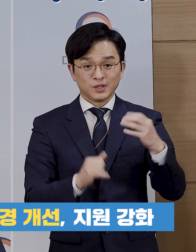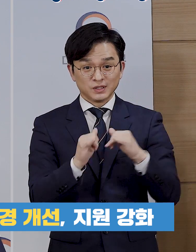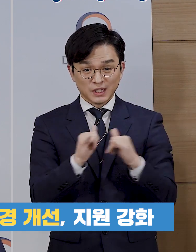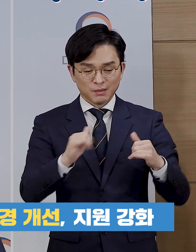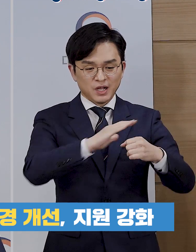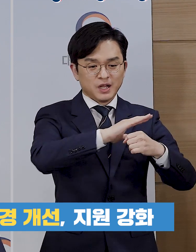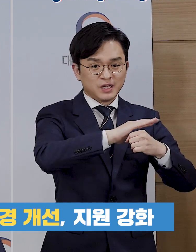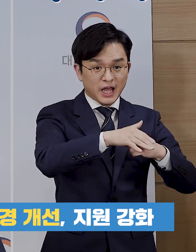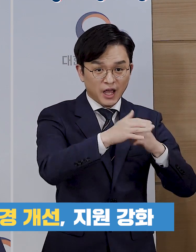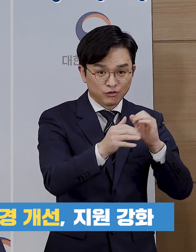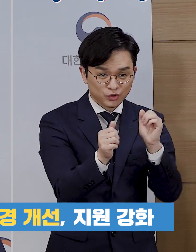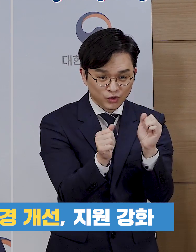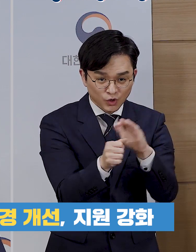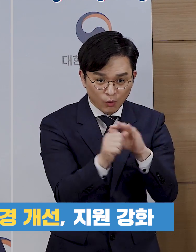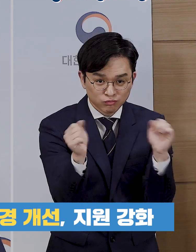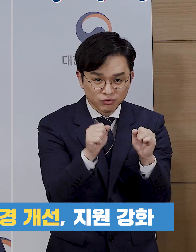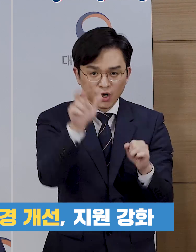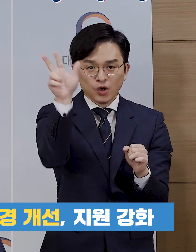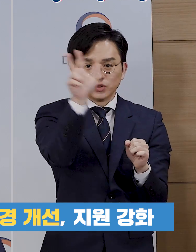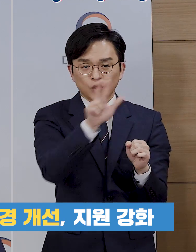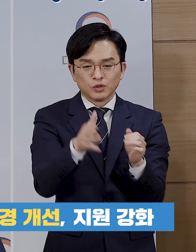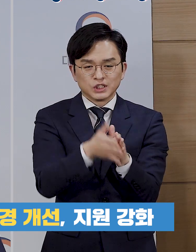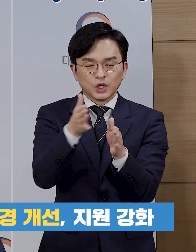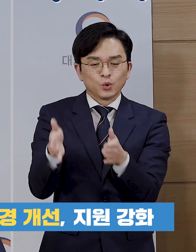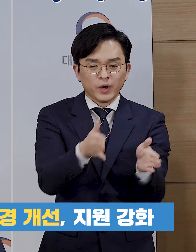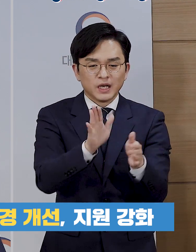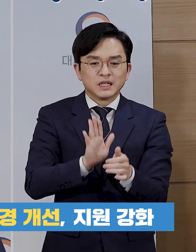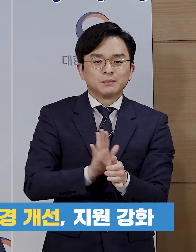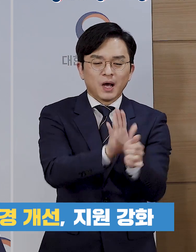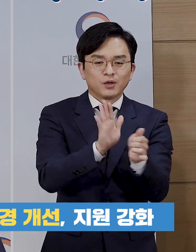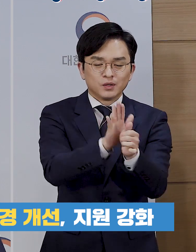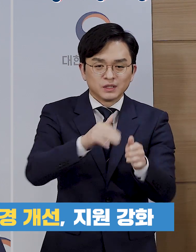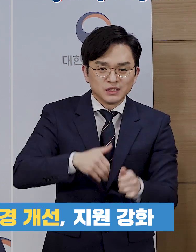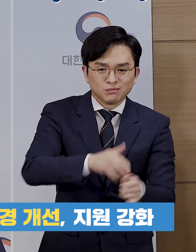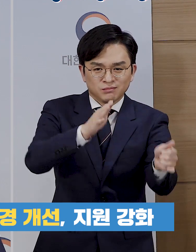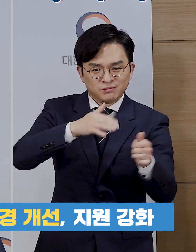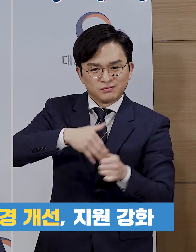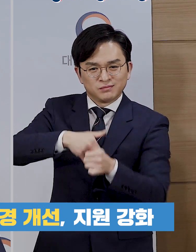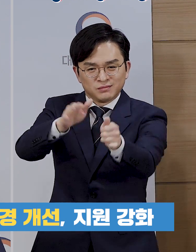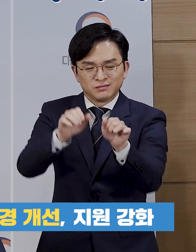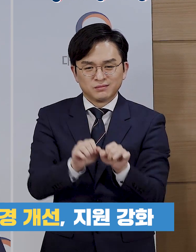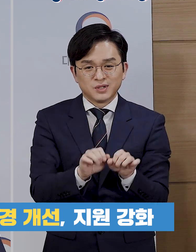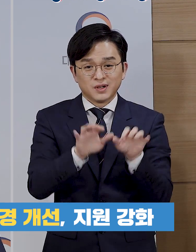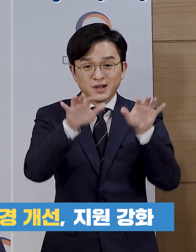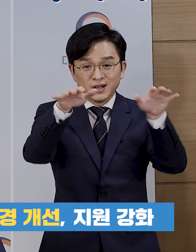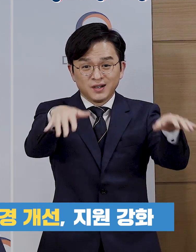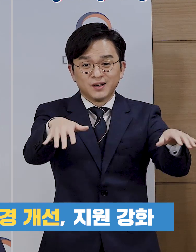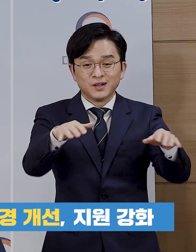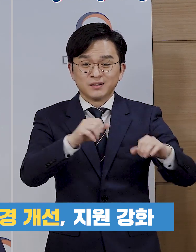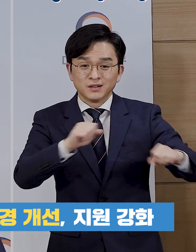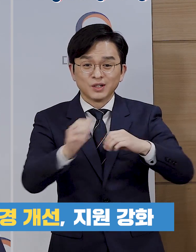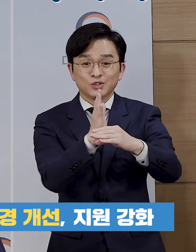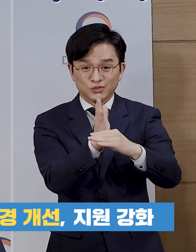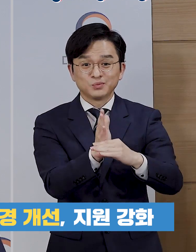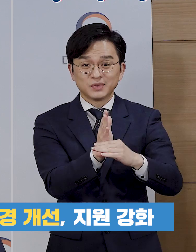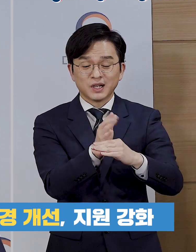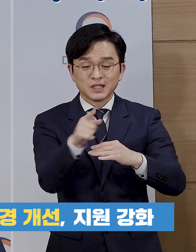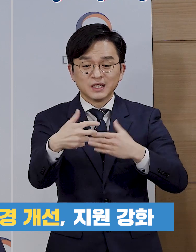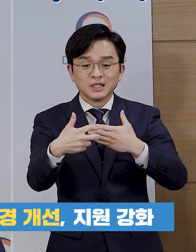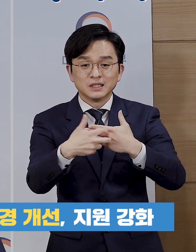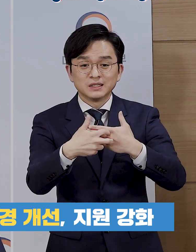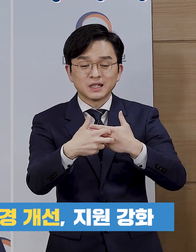인력을 대구, 경북을 비롯한 전국 지자체에 지원하고 있습니다. 이들 의료인들이